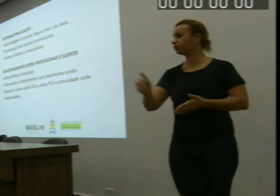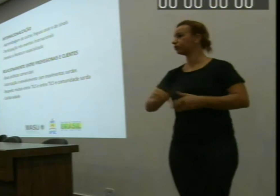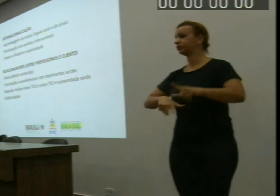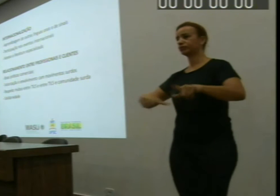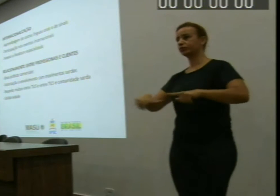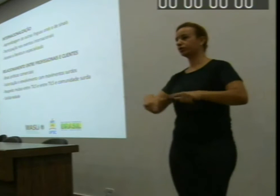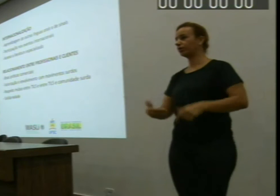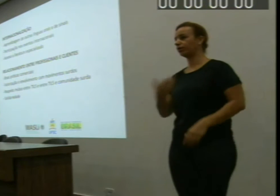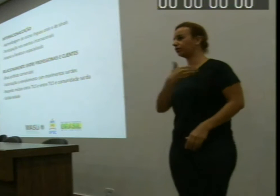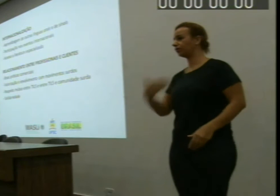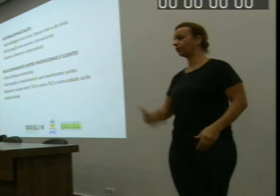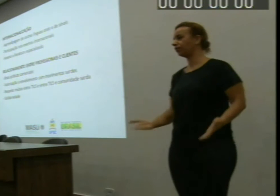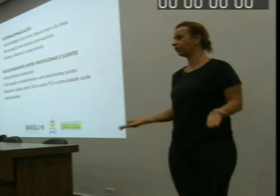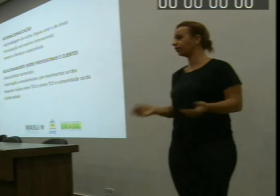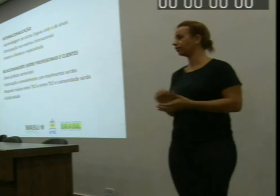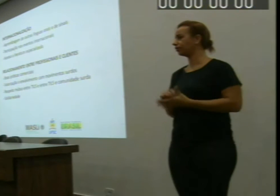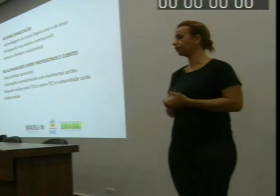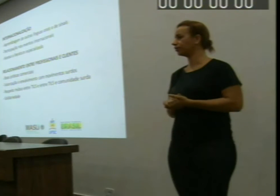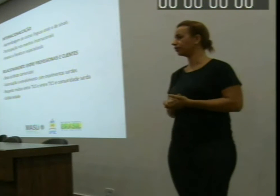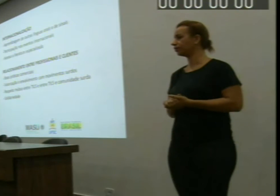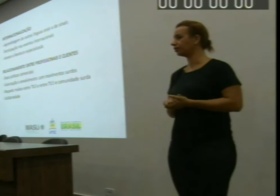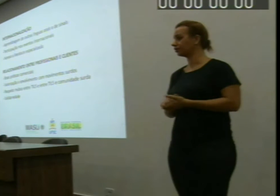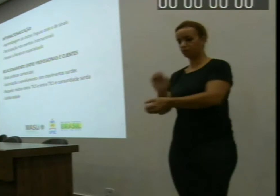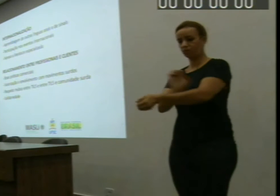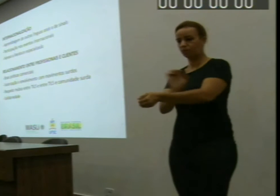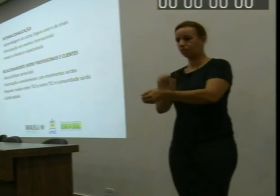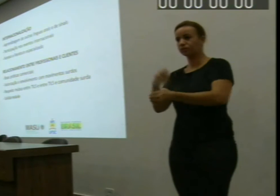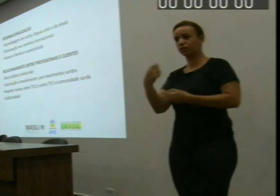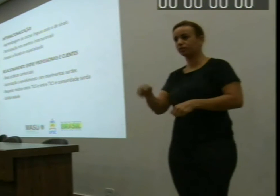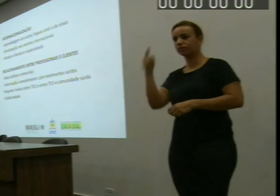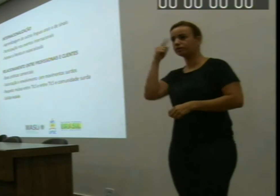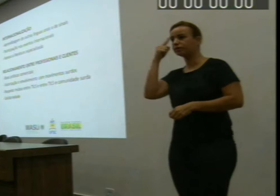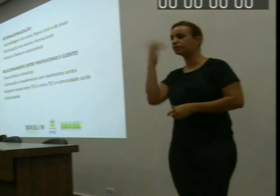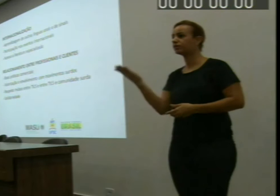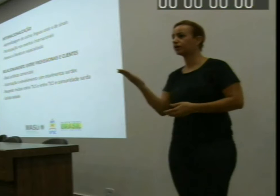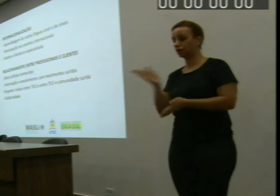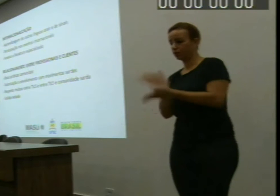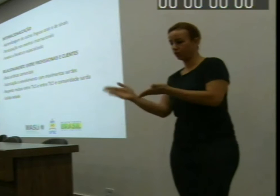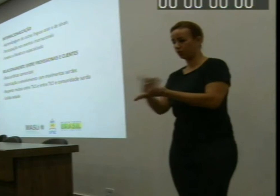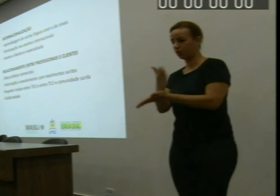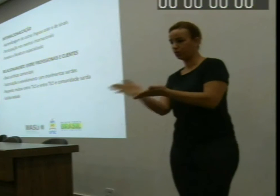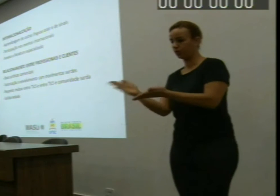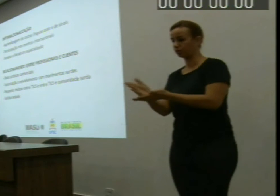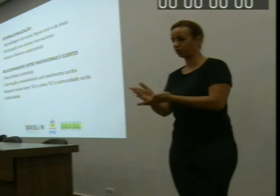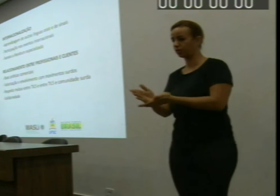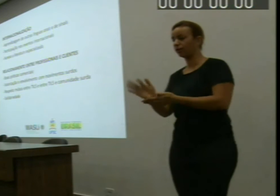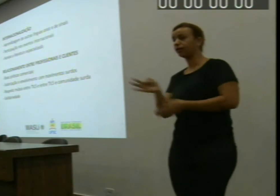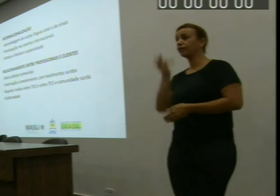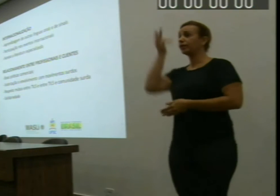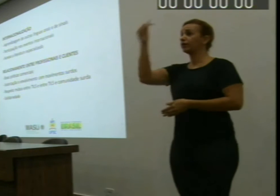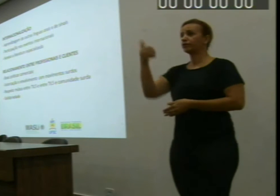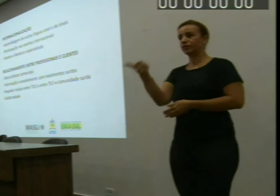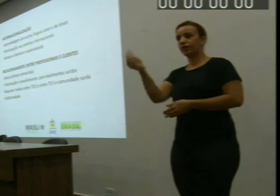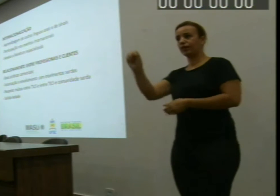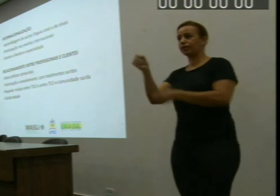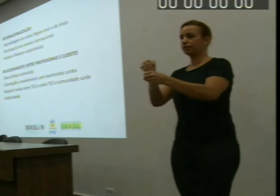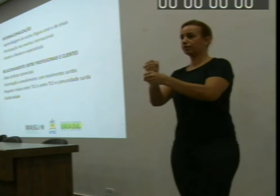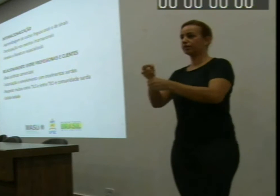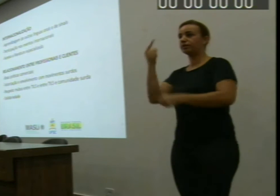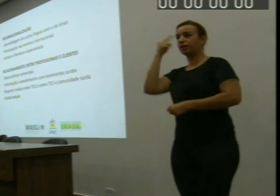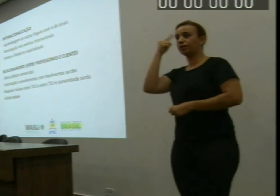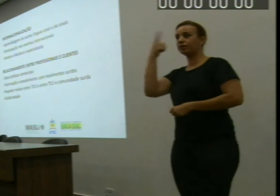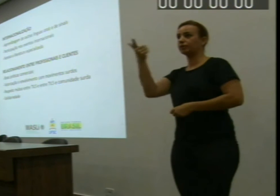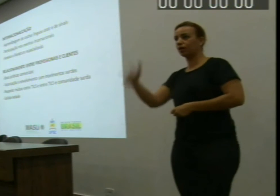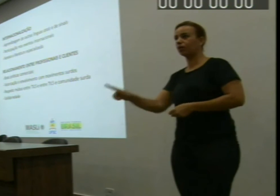públicos que não tá um erro você tá tentando pensar em uma outra alternativa Talvez daqui a 10 anos a gente queira modificar isso de novo e repensar